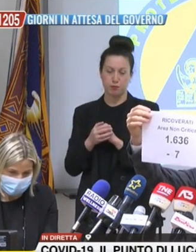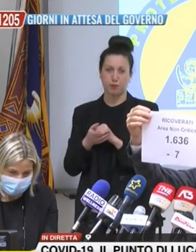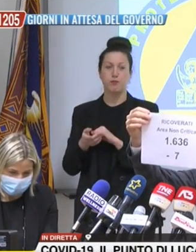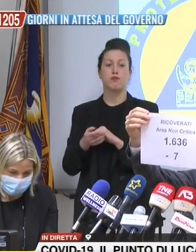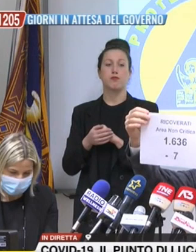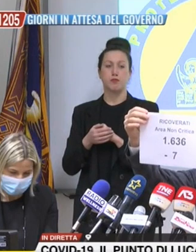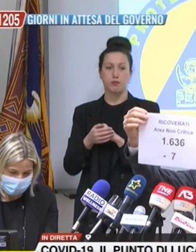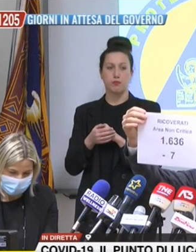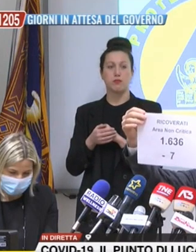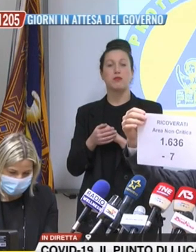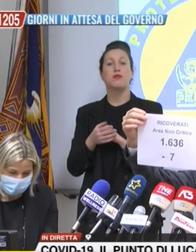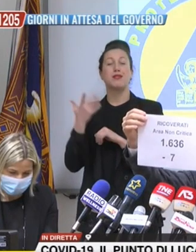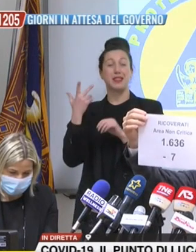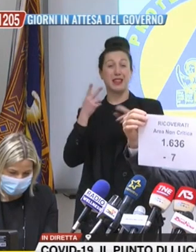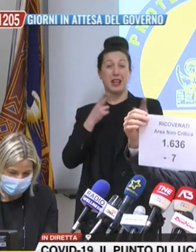Considerate che di